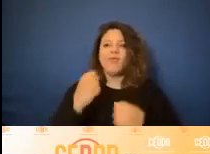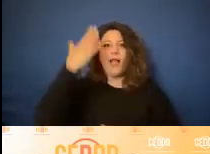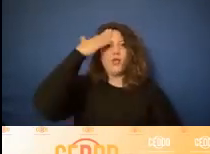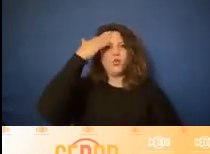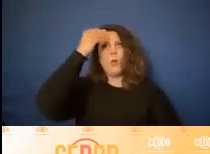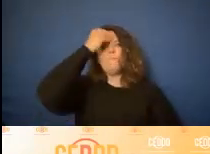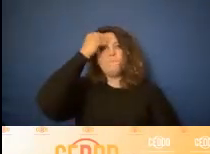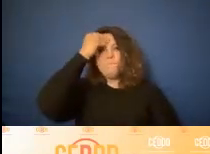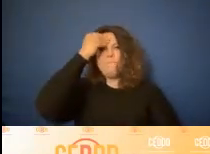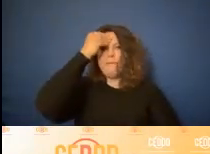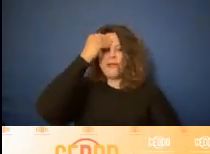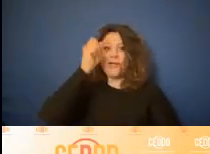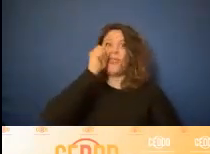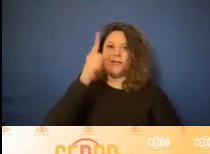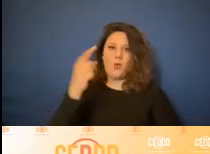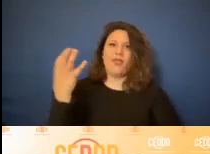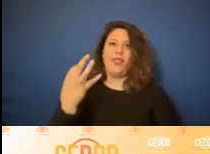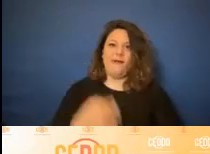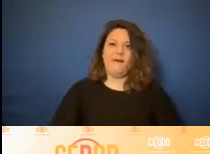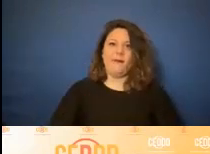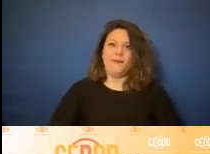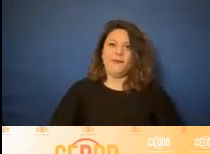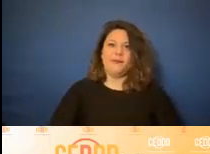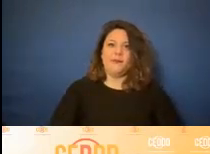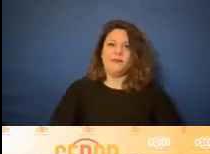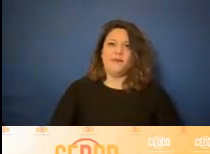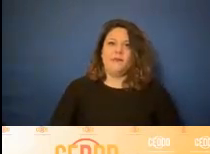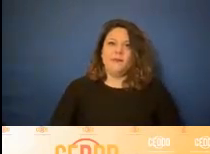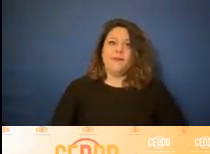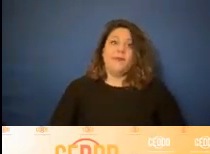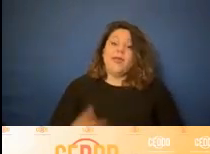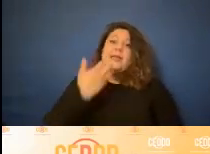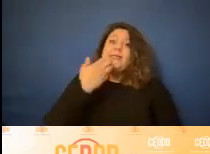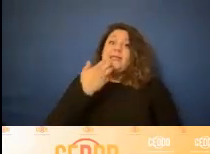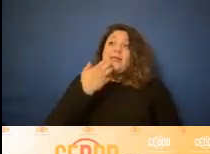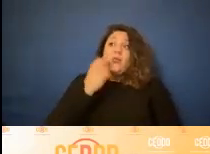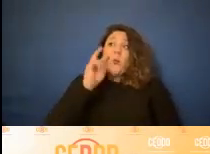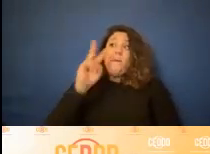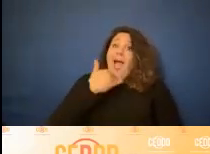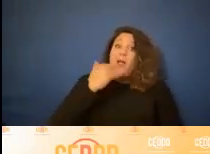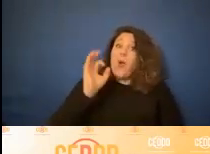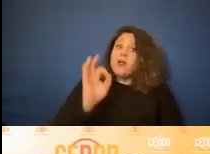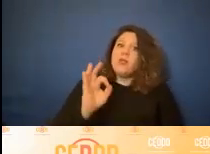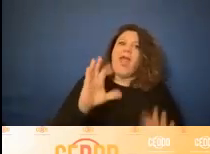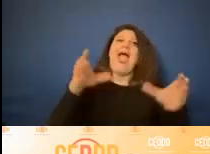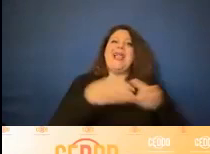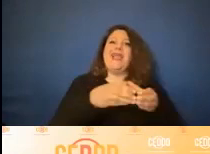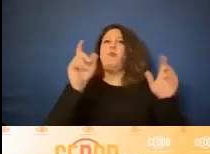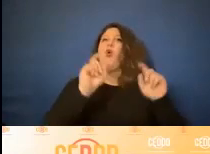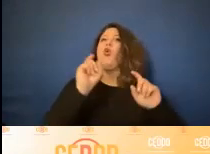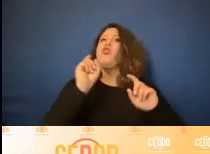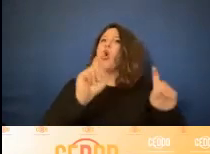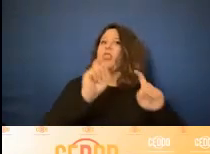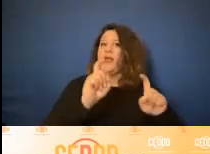Hombre, yo creo que además, si alguien ve algo de esto, hay que comunicarlo entre el equipo docente para que valoremos entre